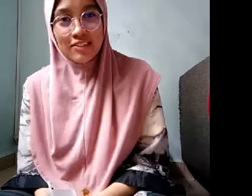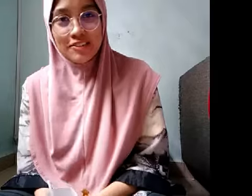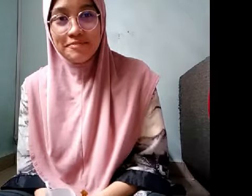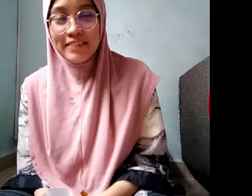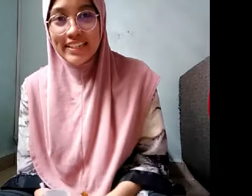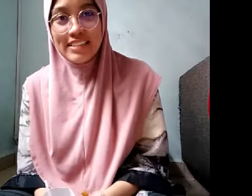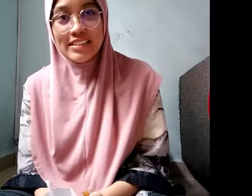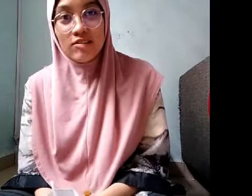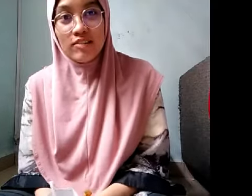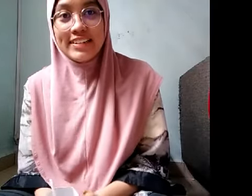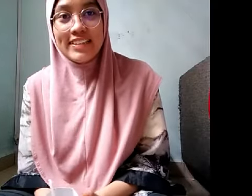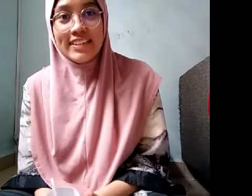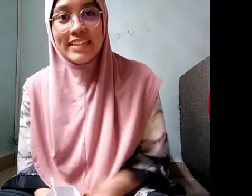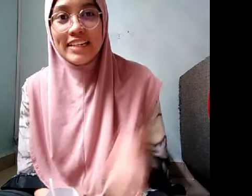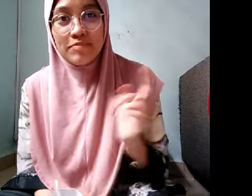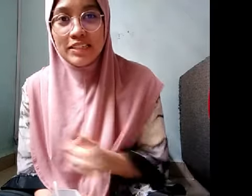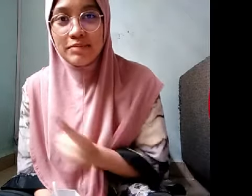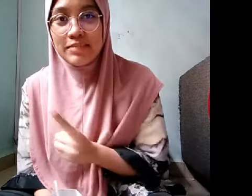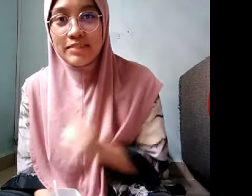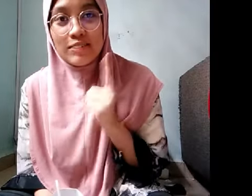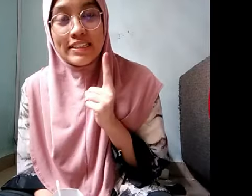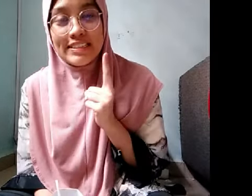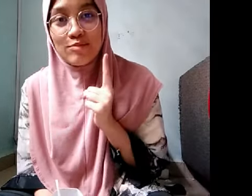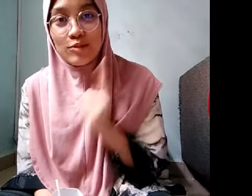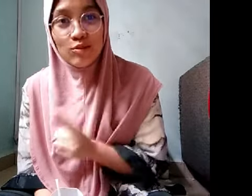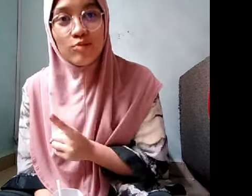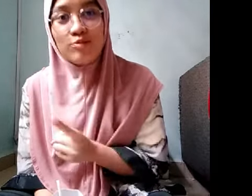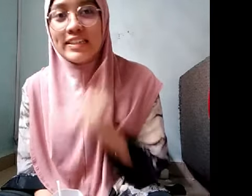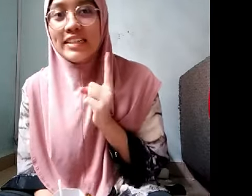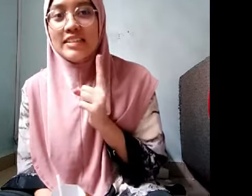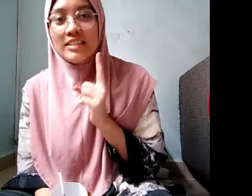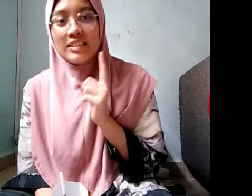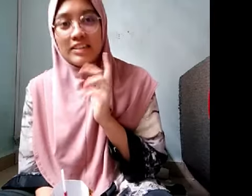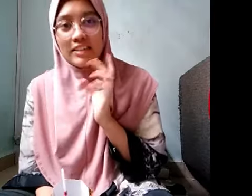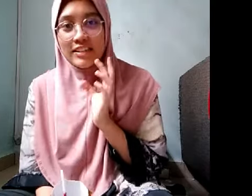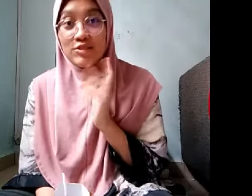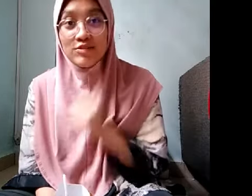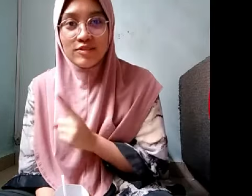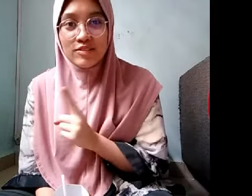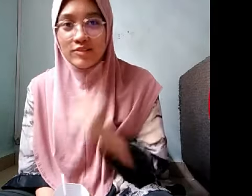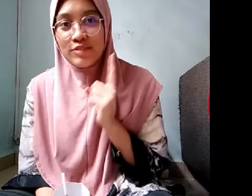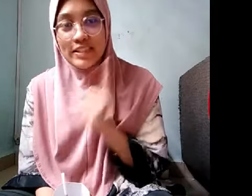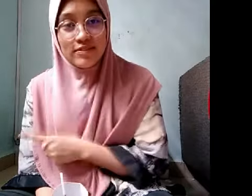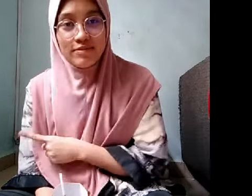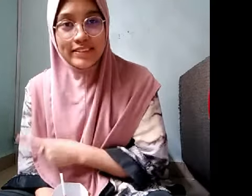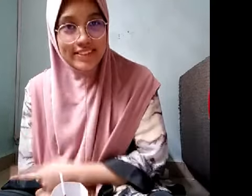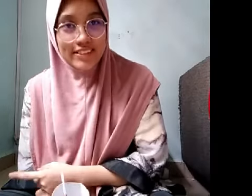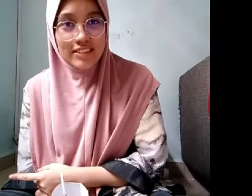Assalamualaikum. Hai, so hari ni kita akan belajar macam mana nak buat DC motor guna guna waste material.